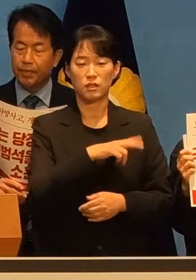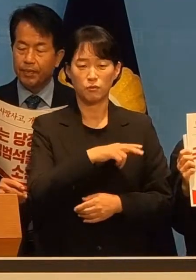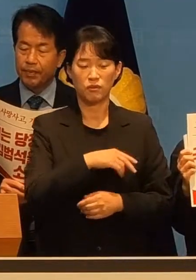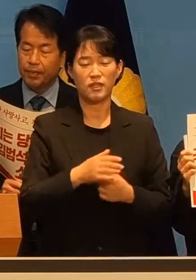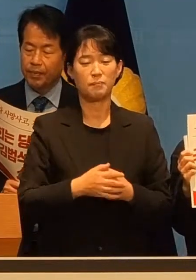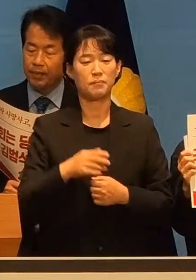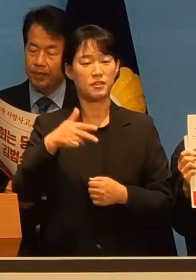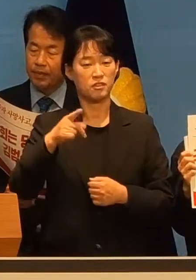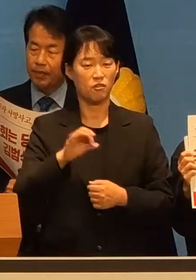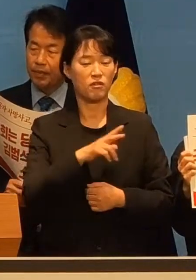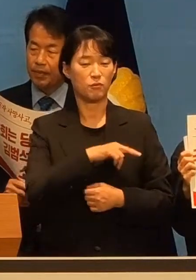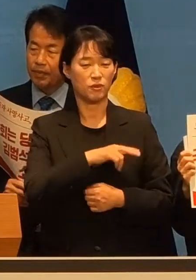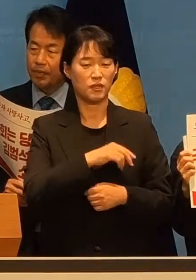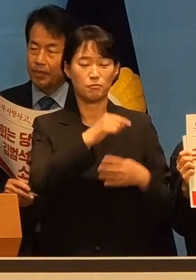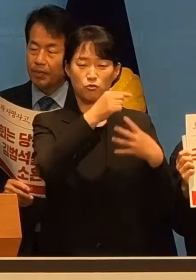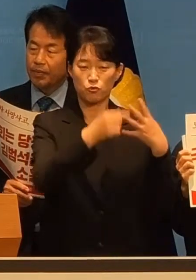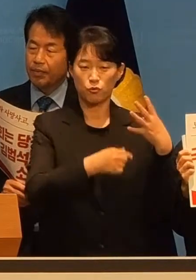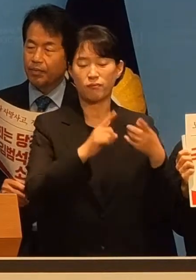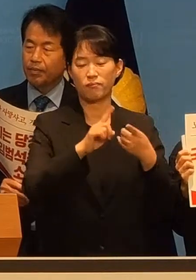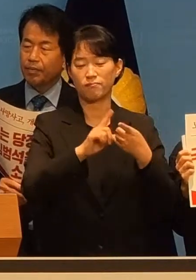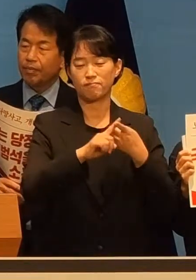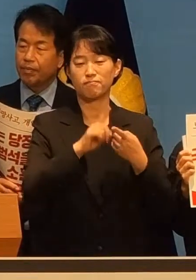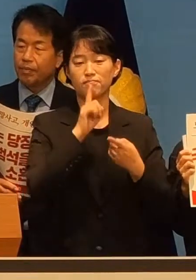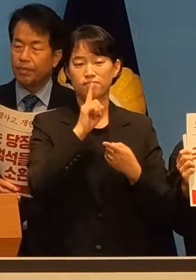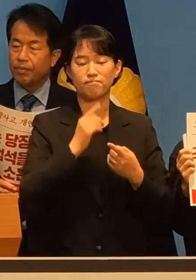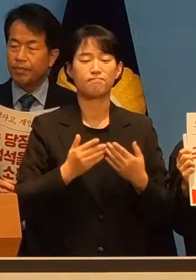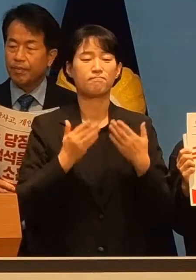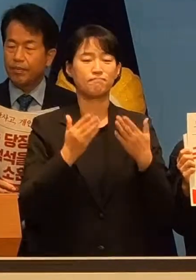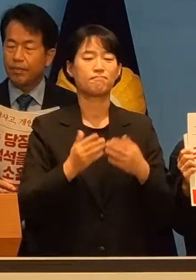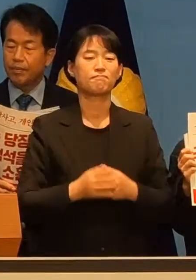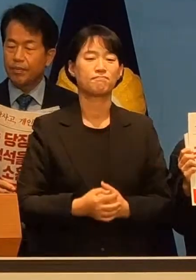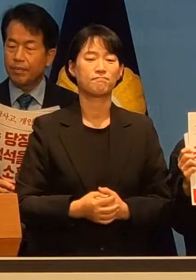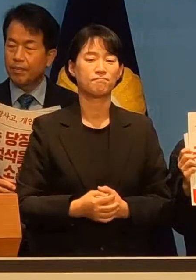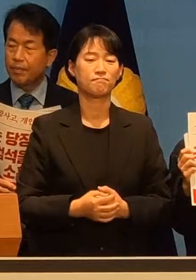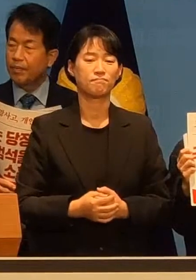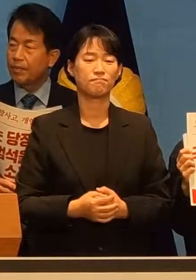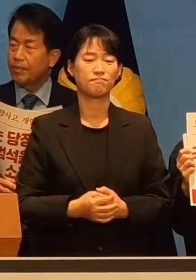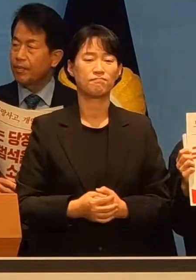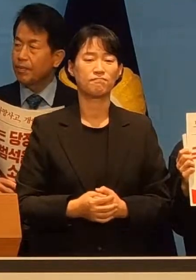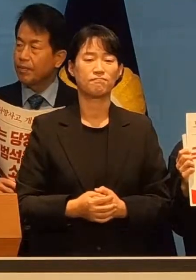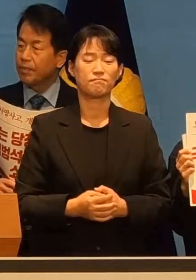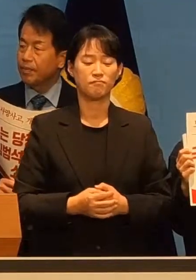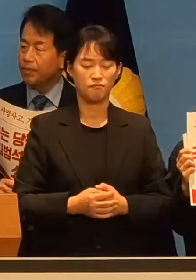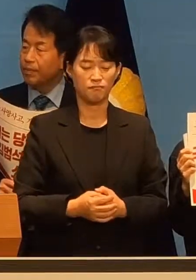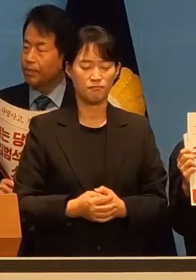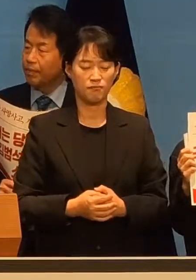정혜경 의원님 이런 순서로 말씀을 듣도록 하겠습니다.